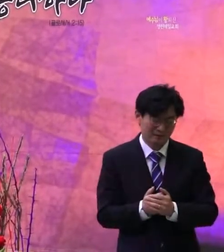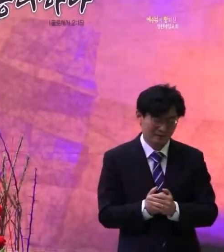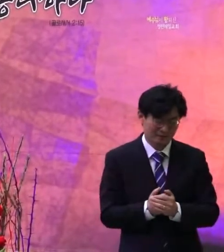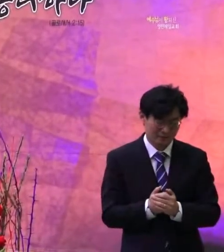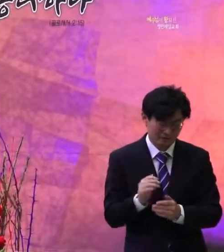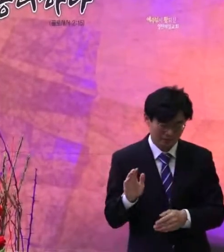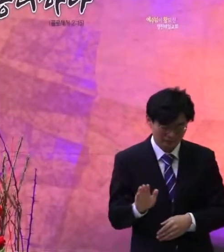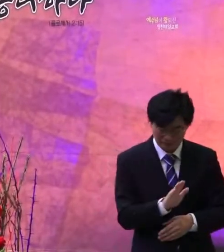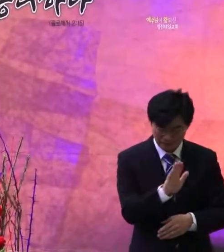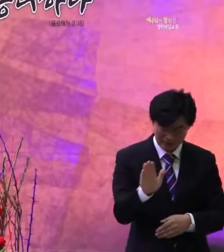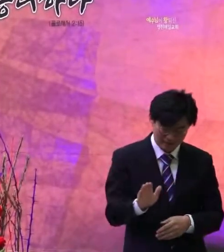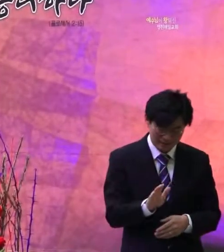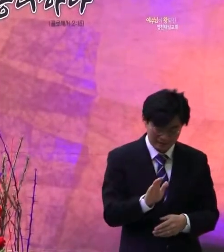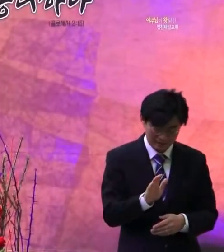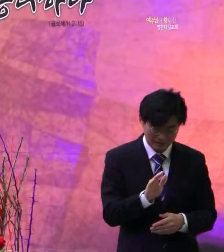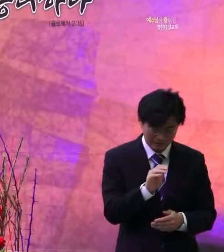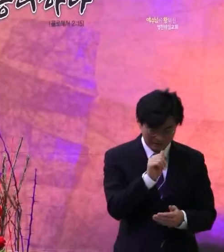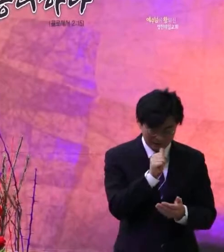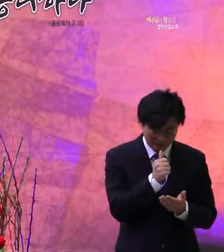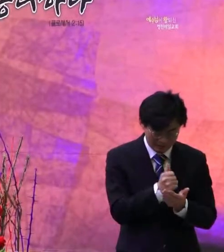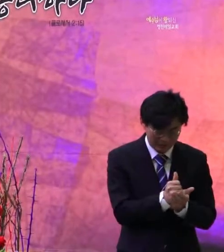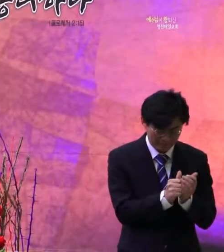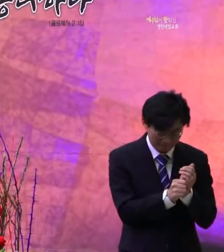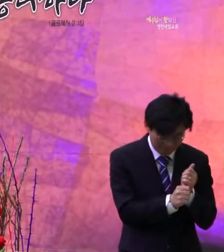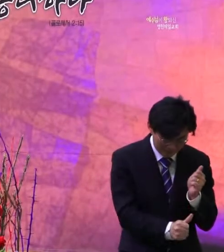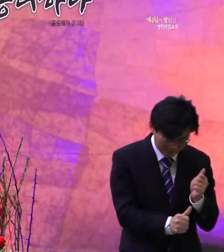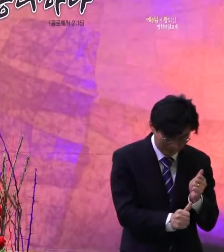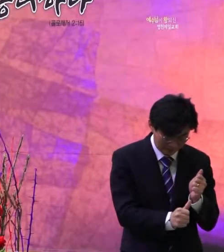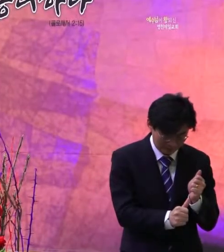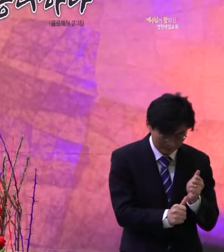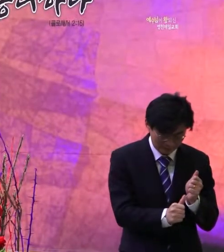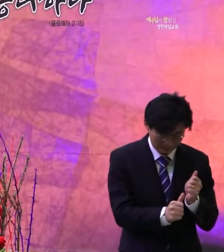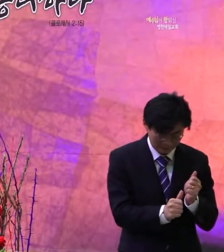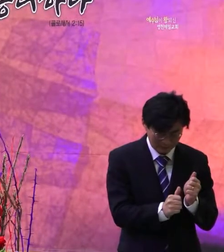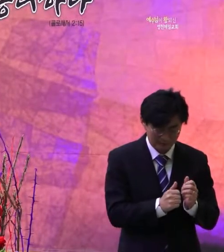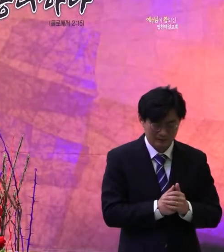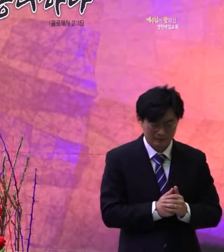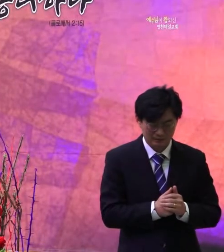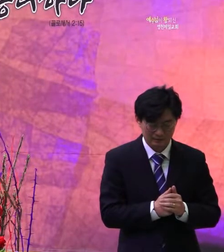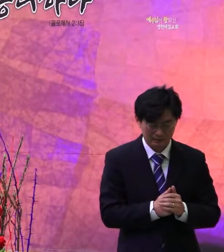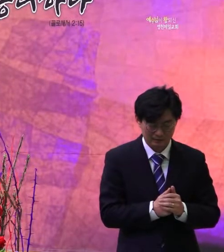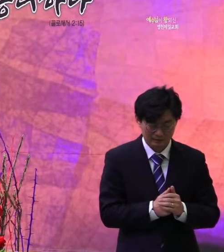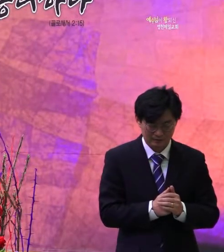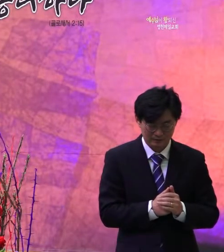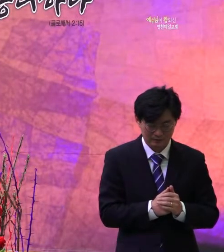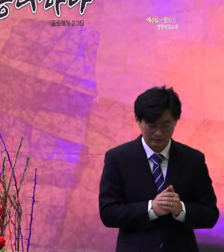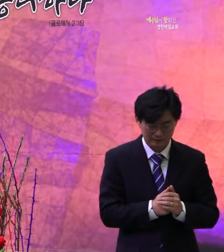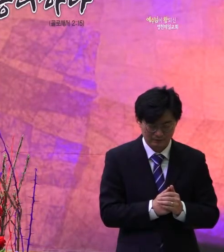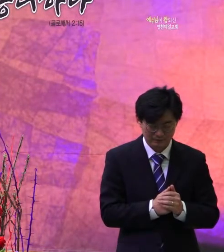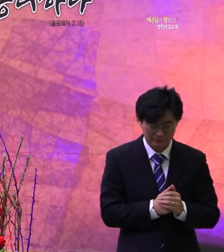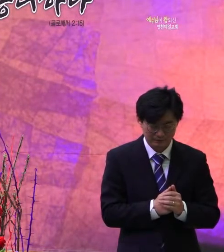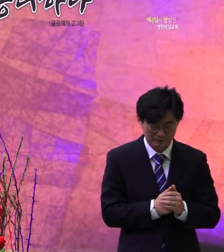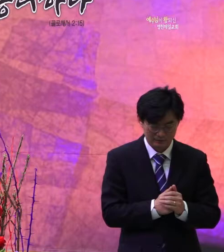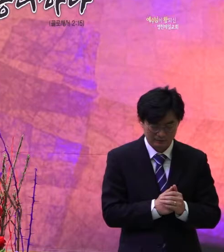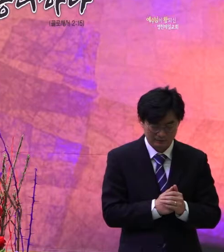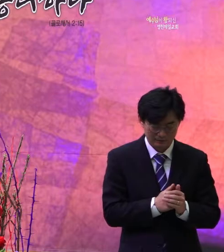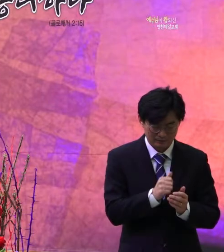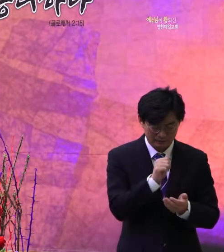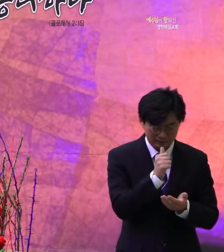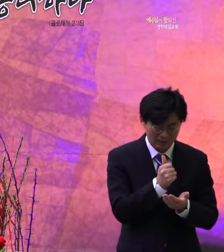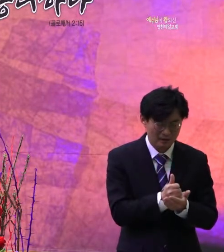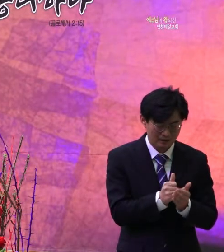때 정의를 행하며 이웃을 사랑하고 하나님과 동행하는 삶을 살아라고